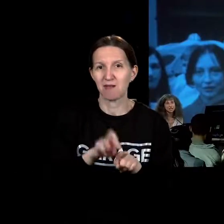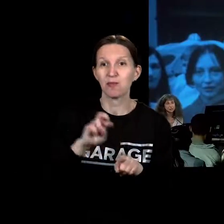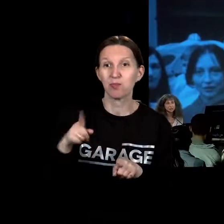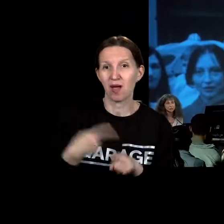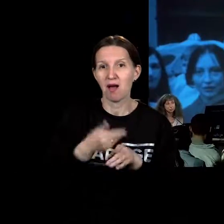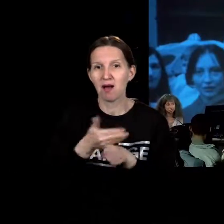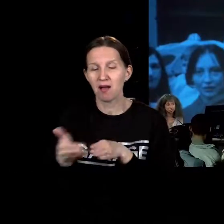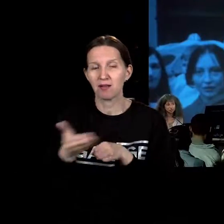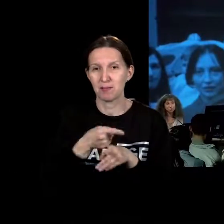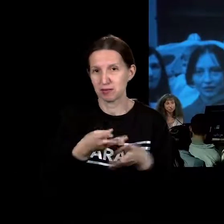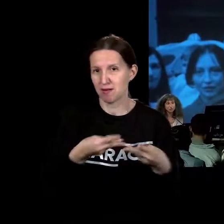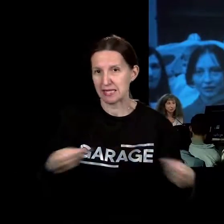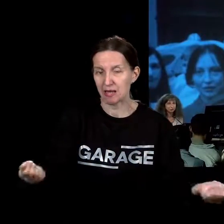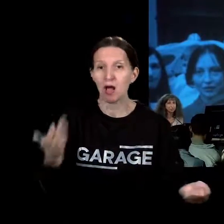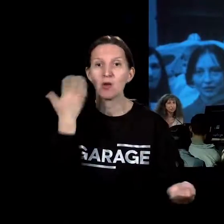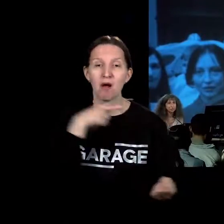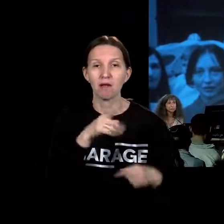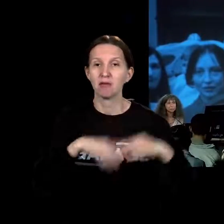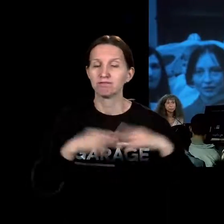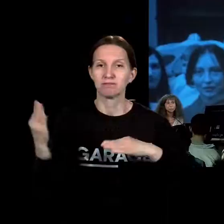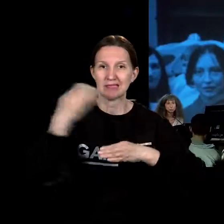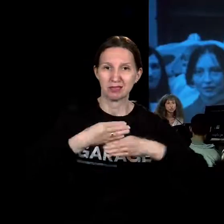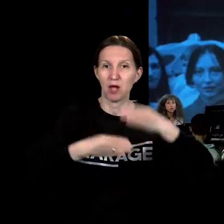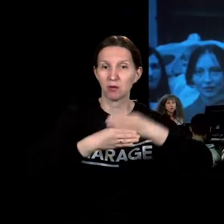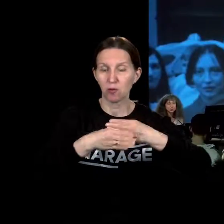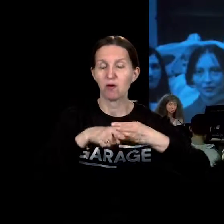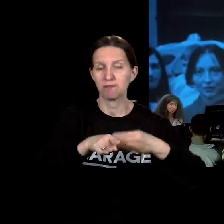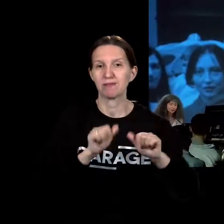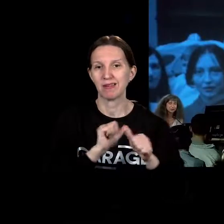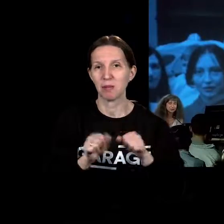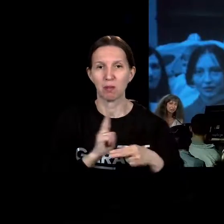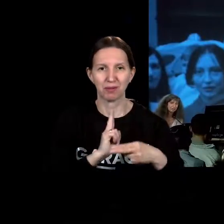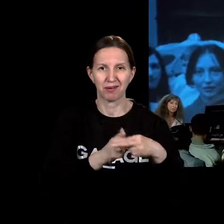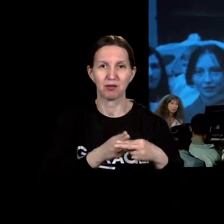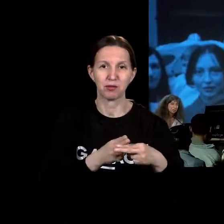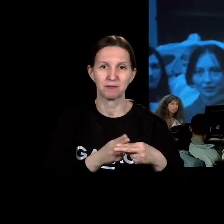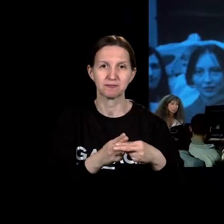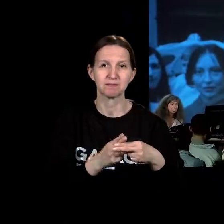растаять. Но при этом в тот момент, когда их выстраивали, они вообще вполне свою функцию баррикады, преграды